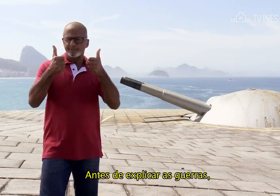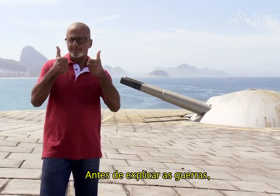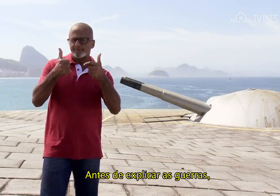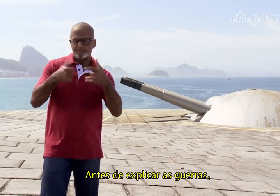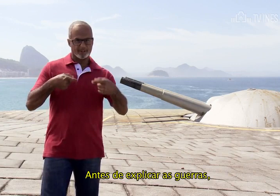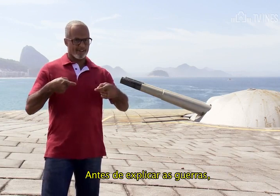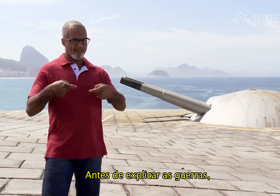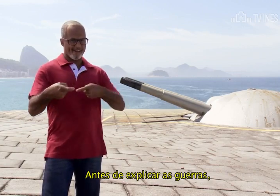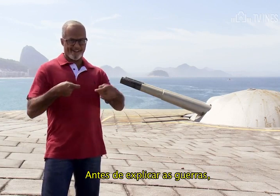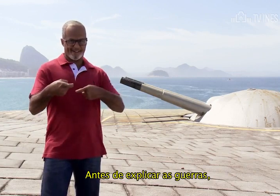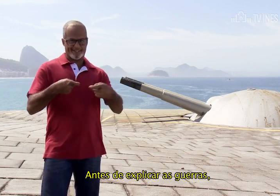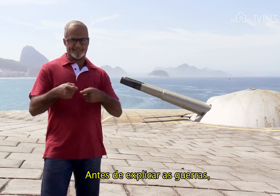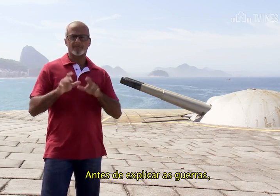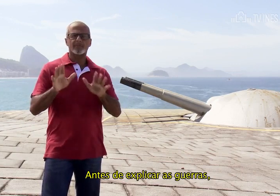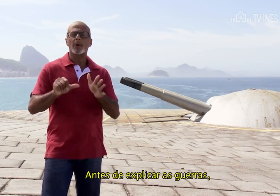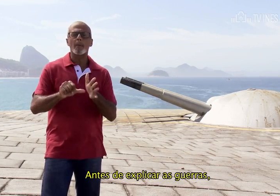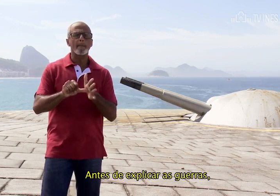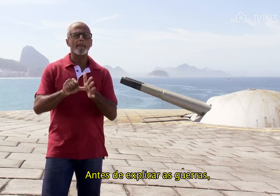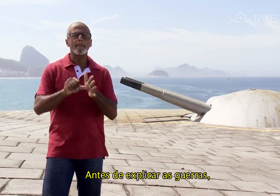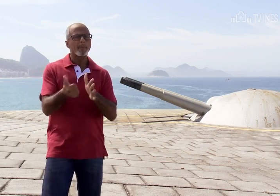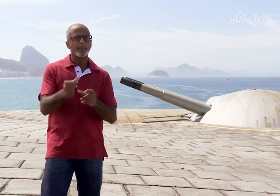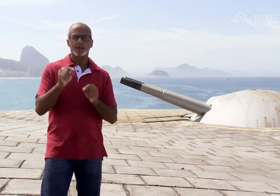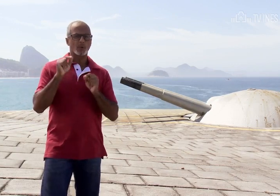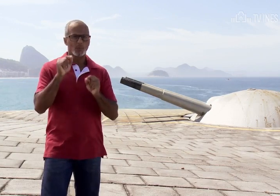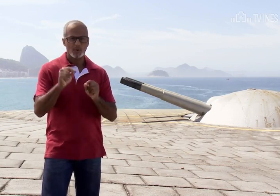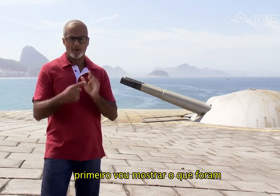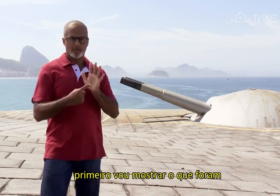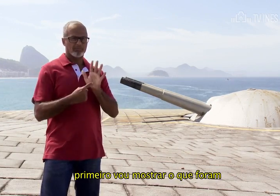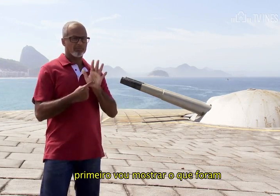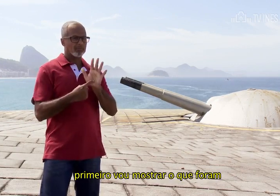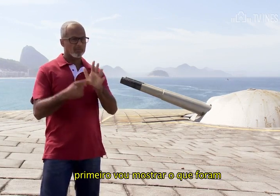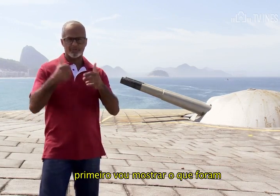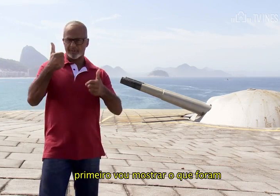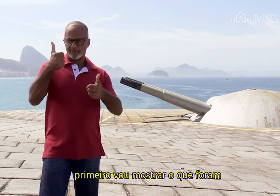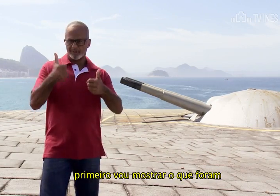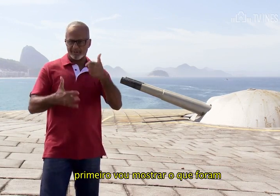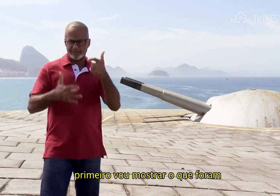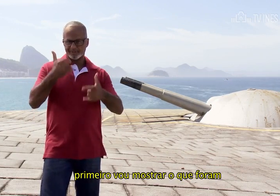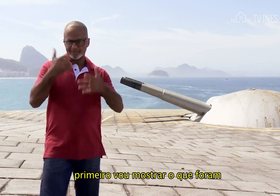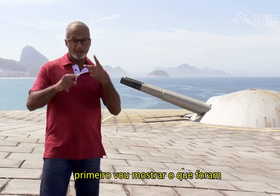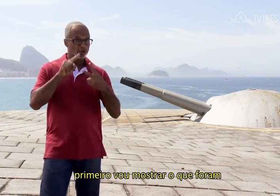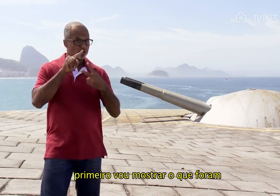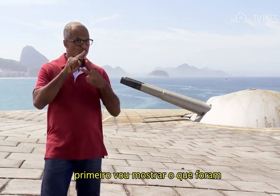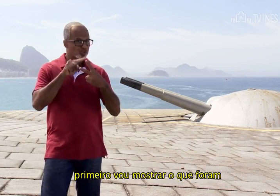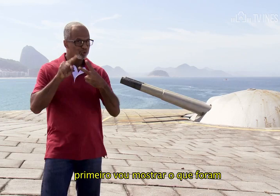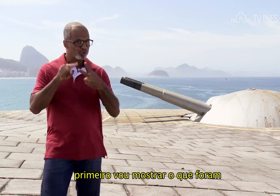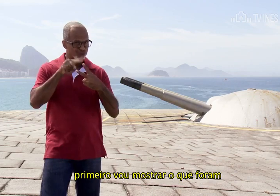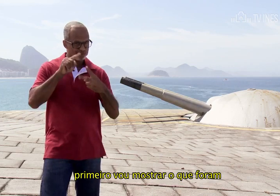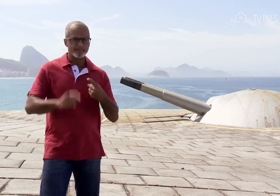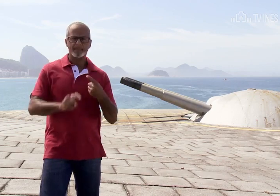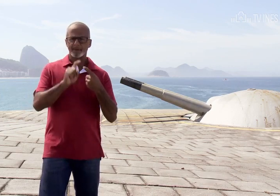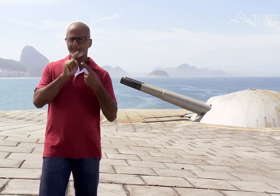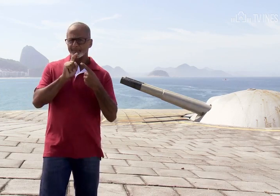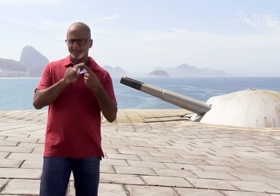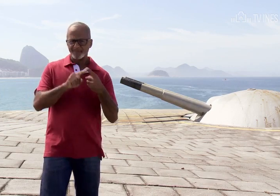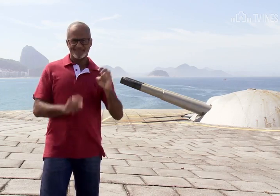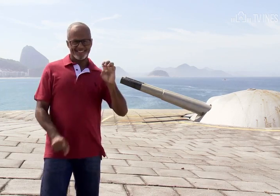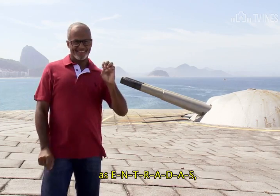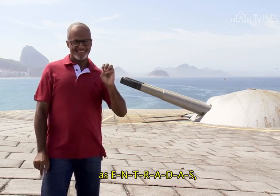Antes de explicar as guerras, primeiro vou mostrar o que foram